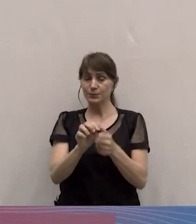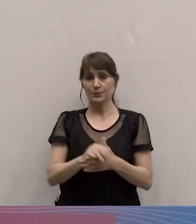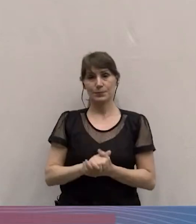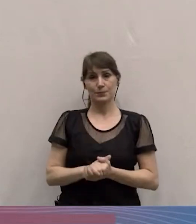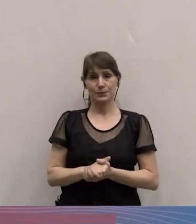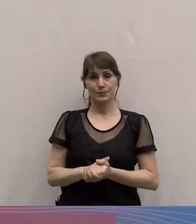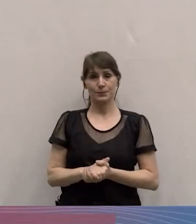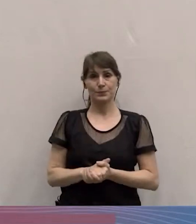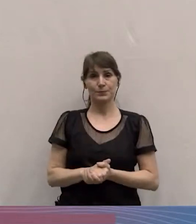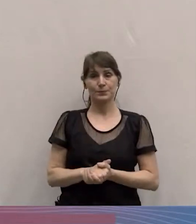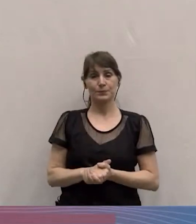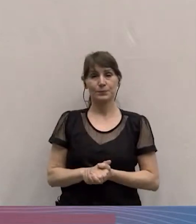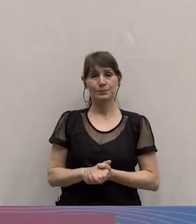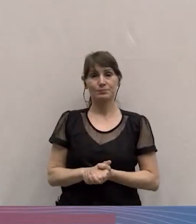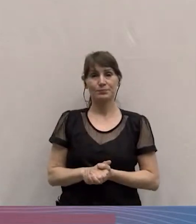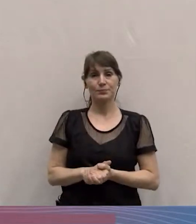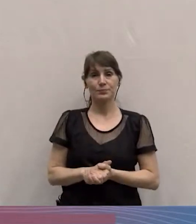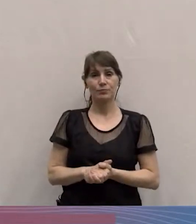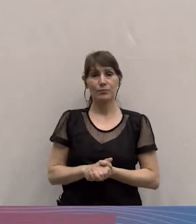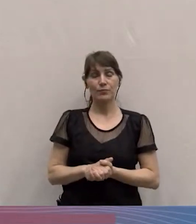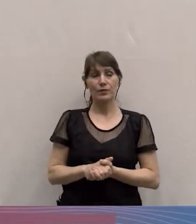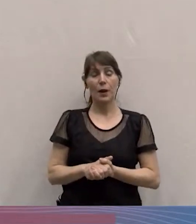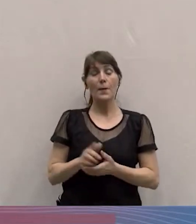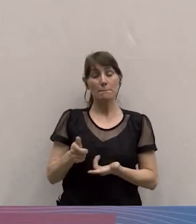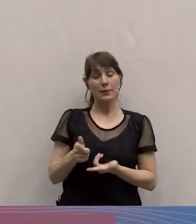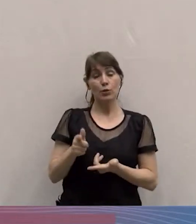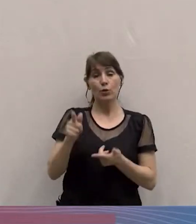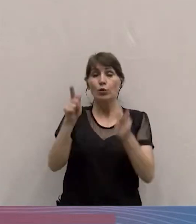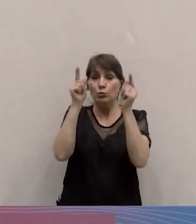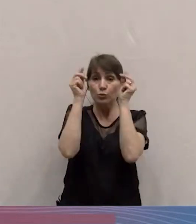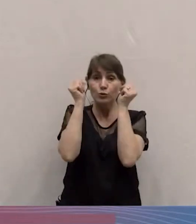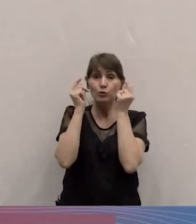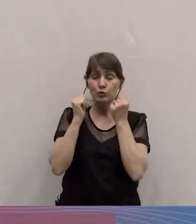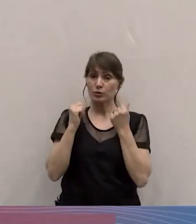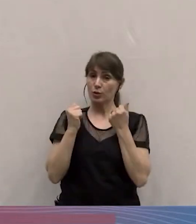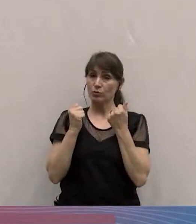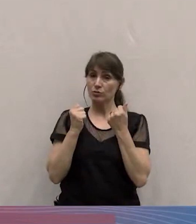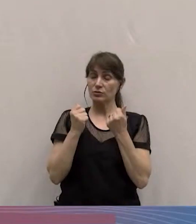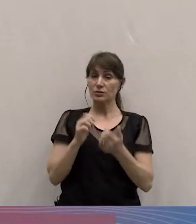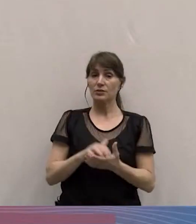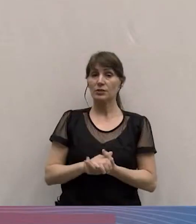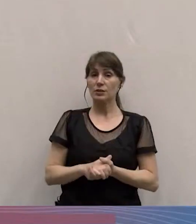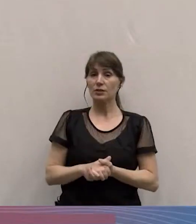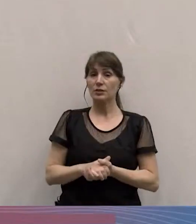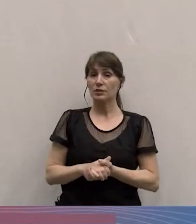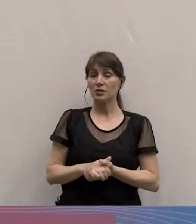pelos judeus que se denominam